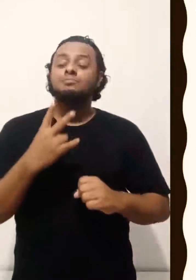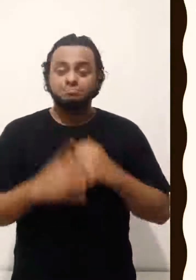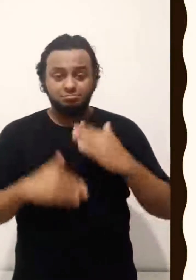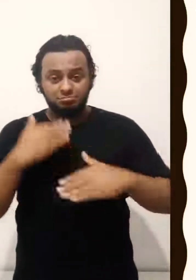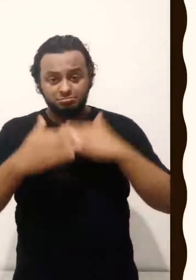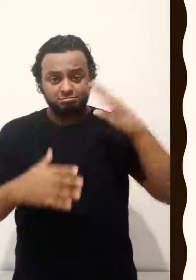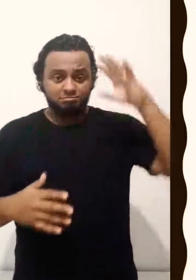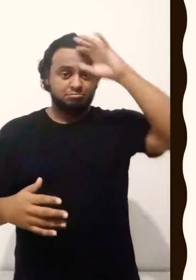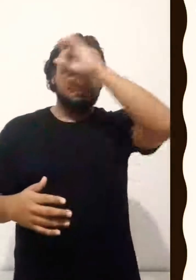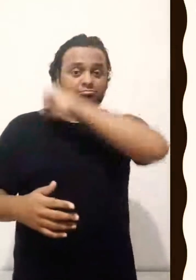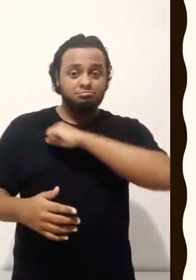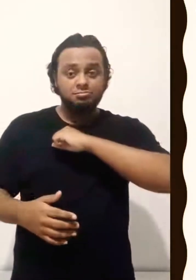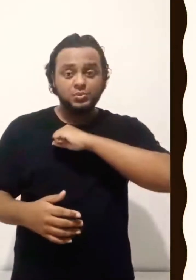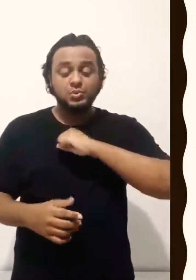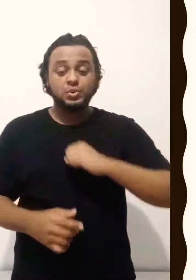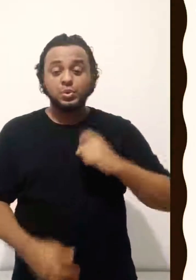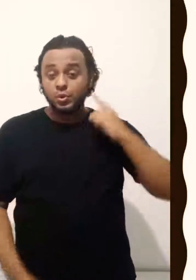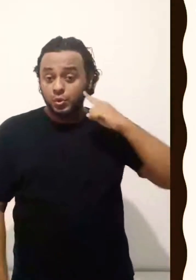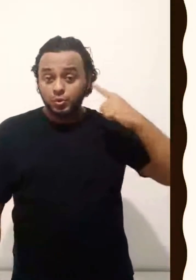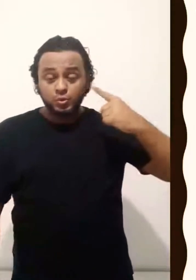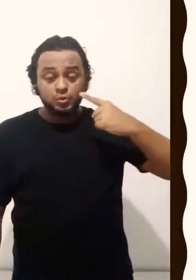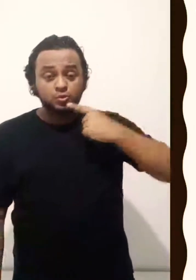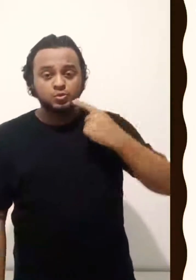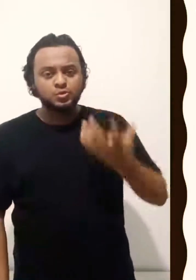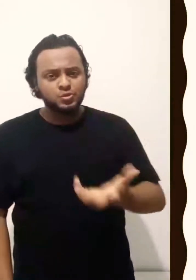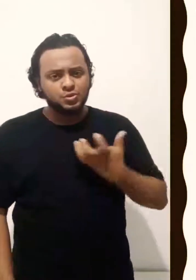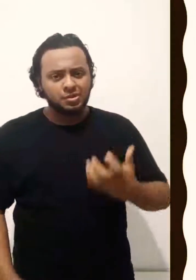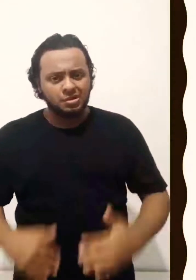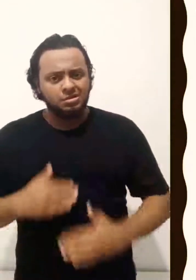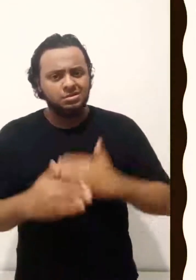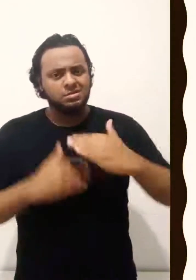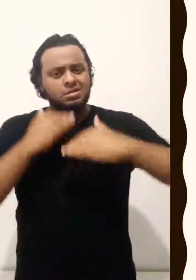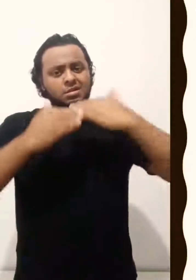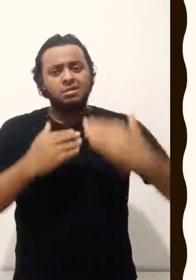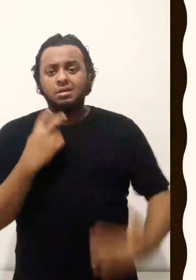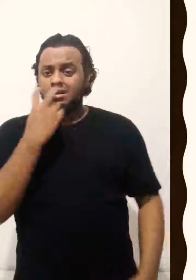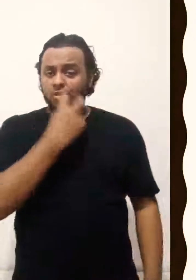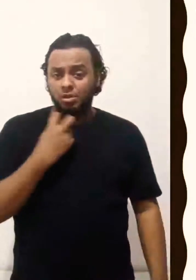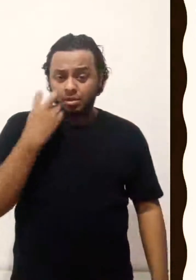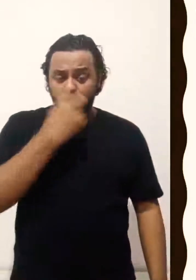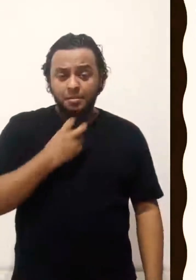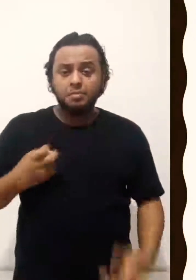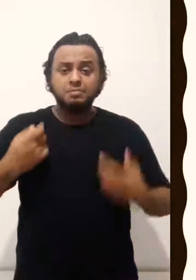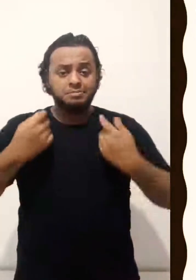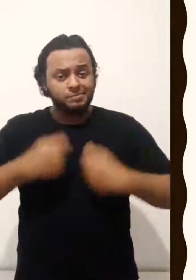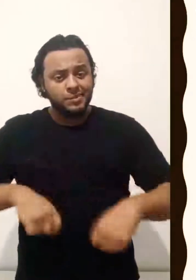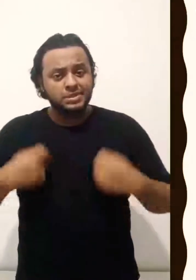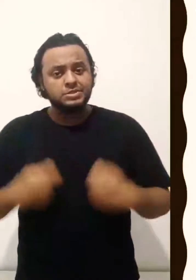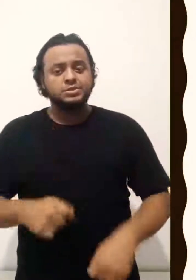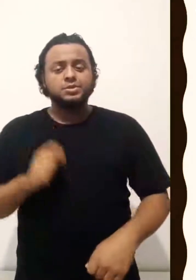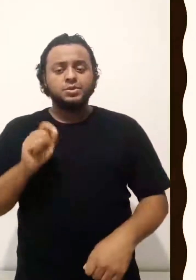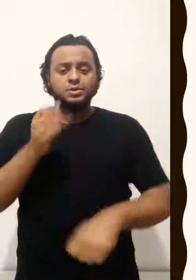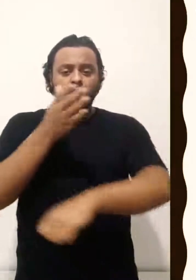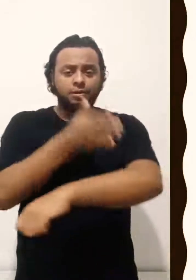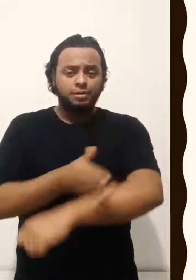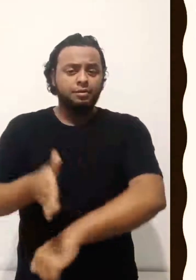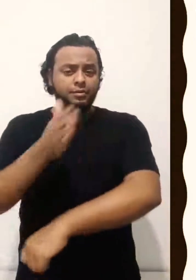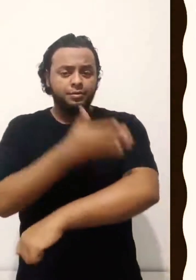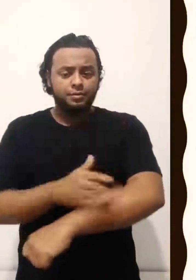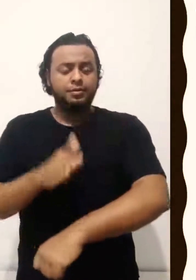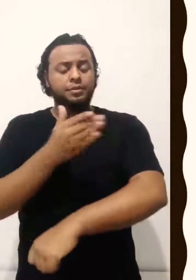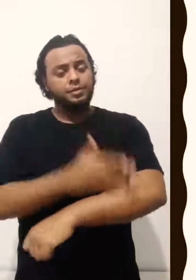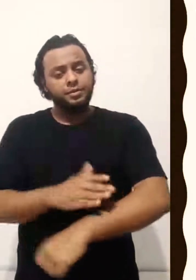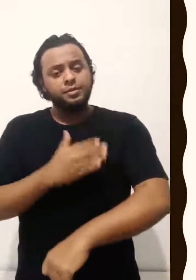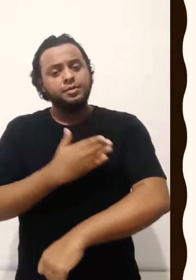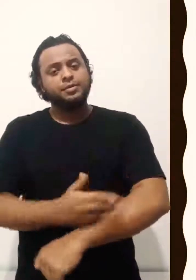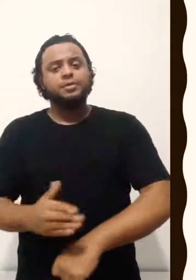vocalizada. Então, os surdos que querem desenvolver a leitura labial, eles passarão por um treino,